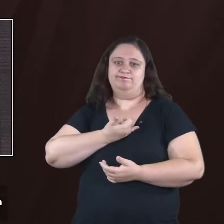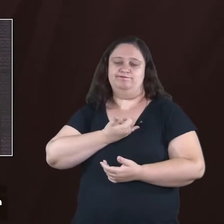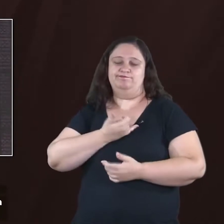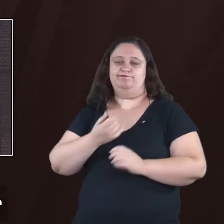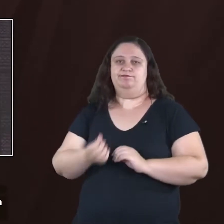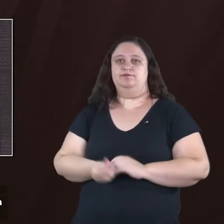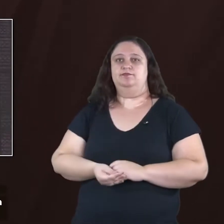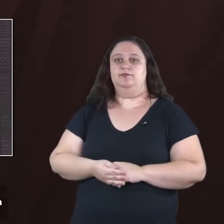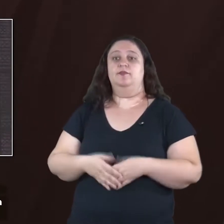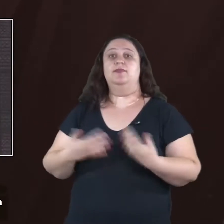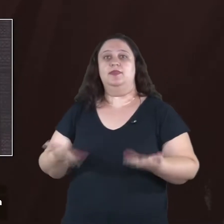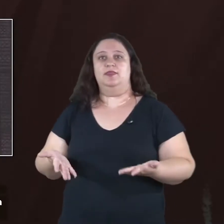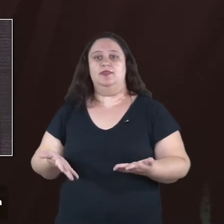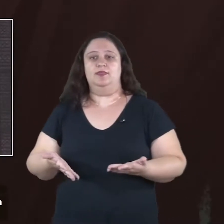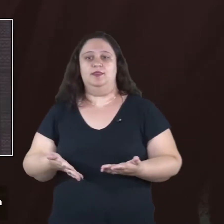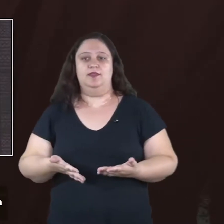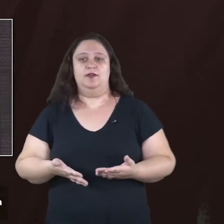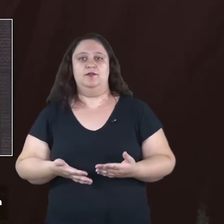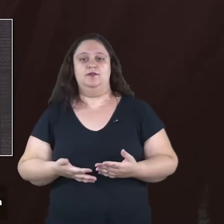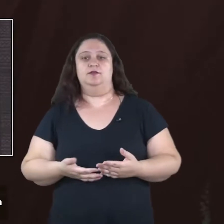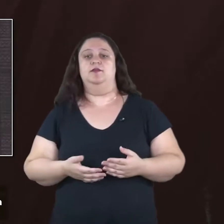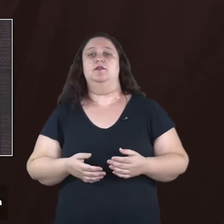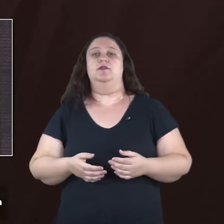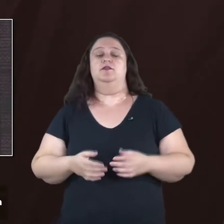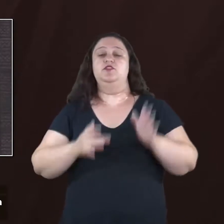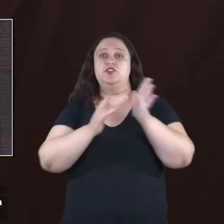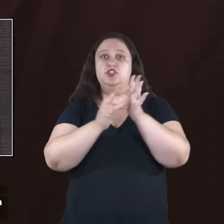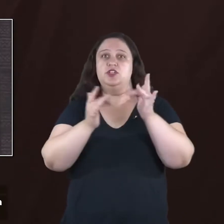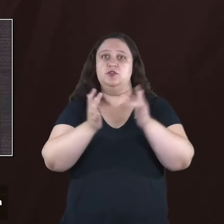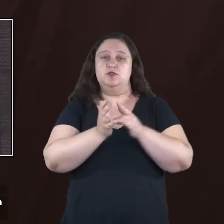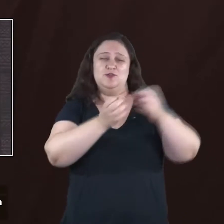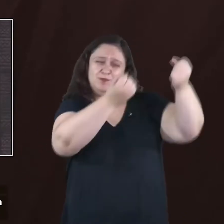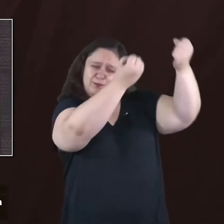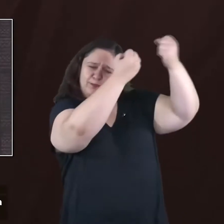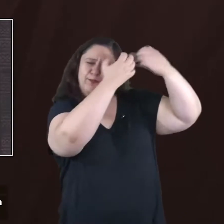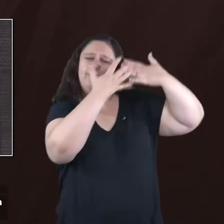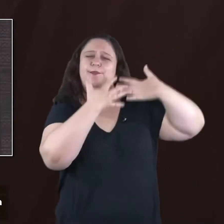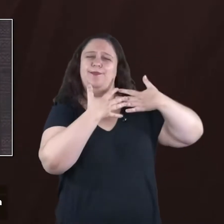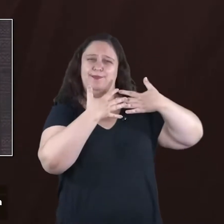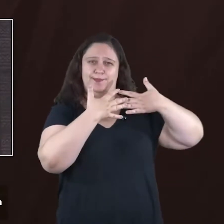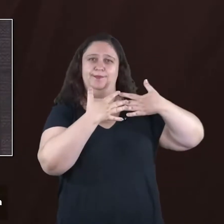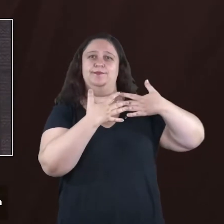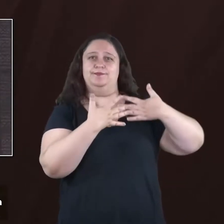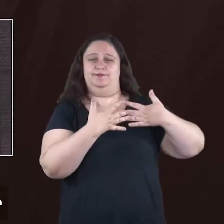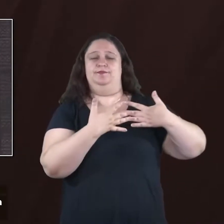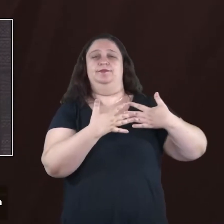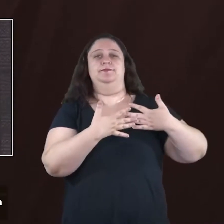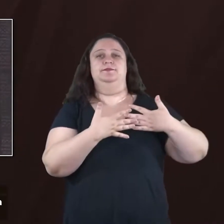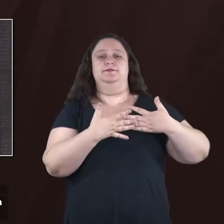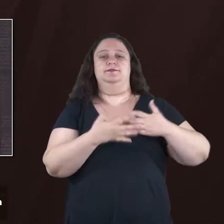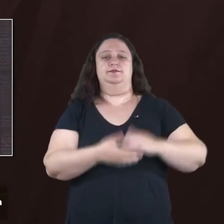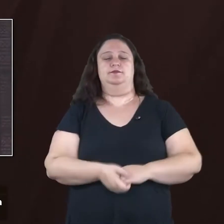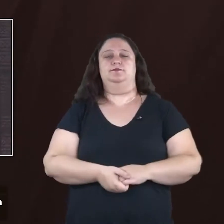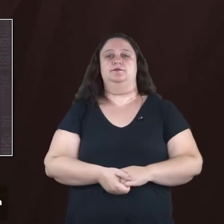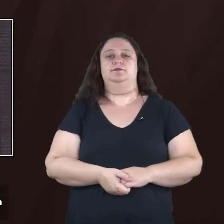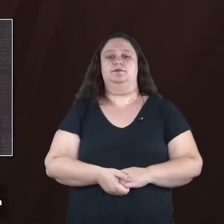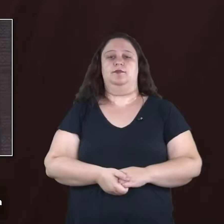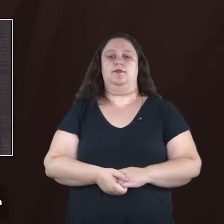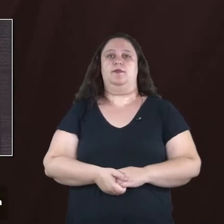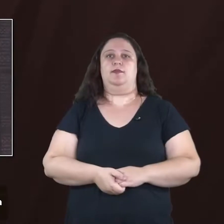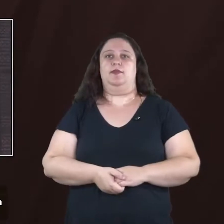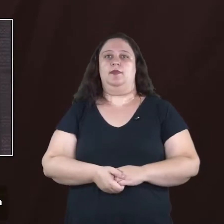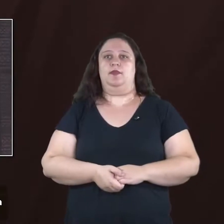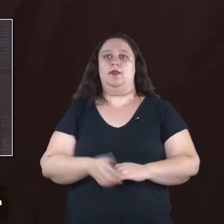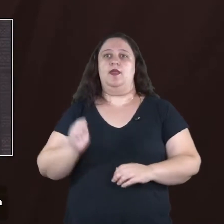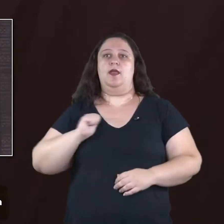homem algum, mas mediante revelação de Jesus Cristo. Queridos irmãos, esse é o único